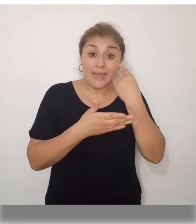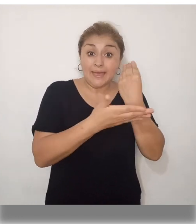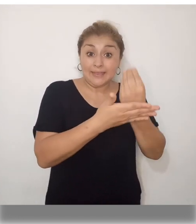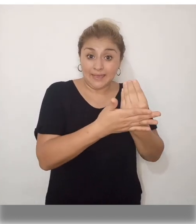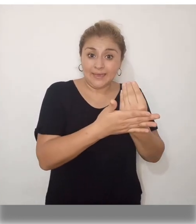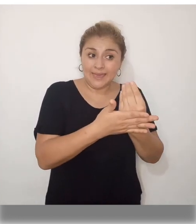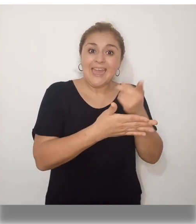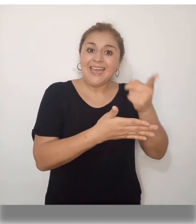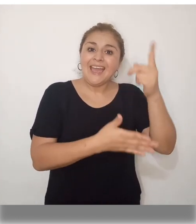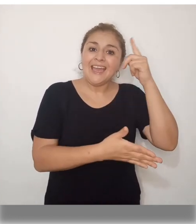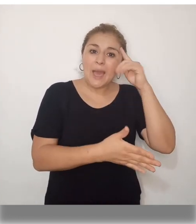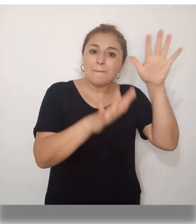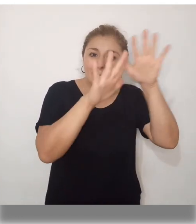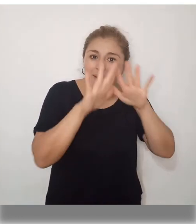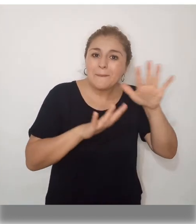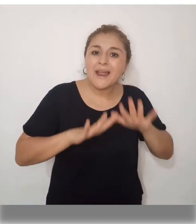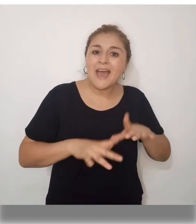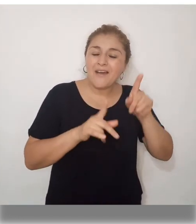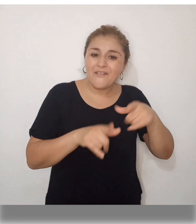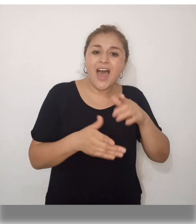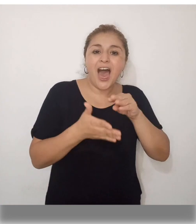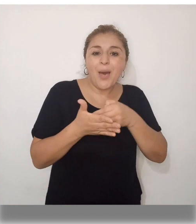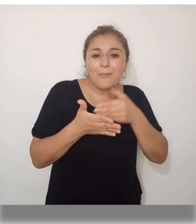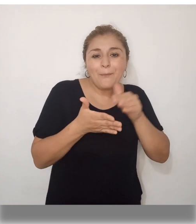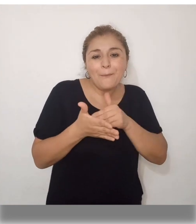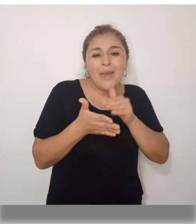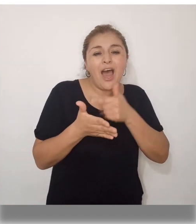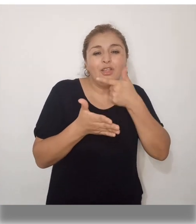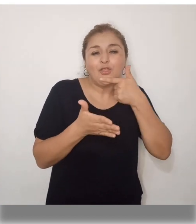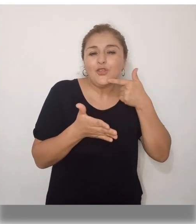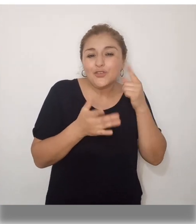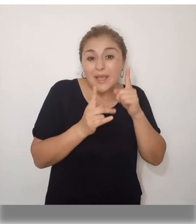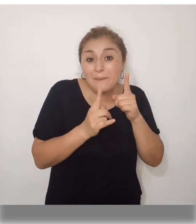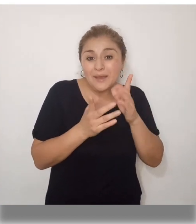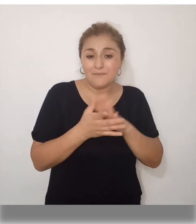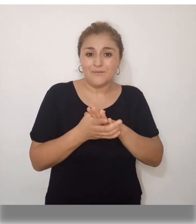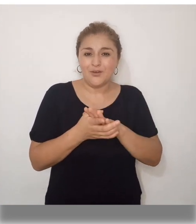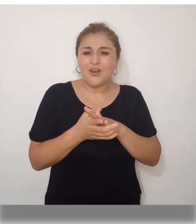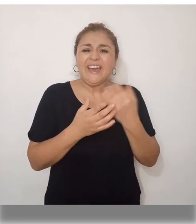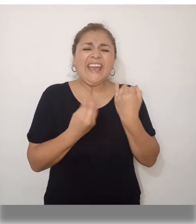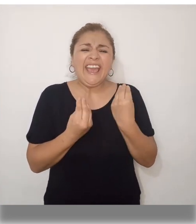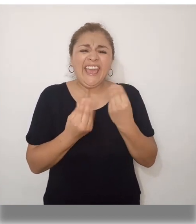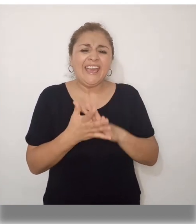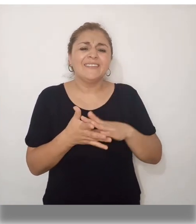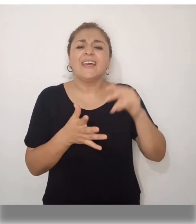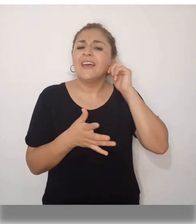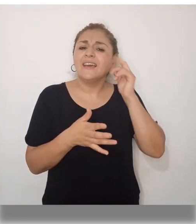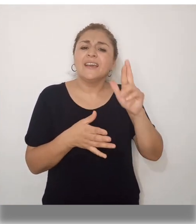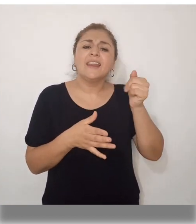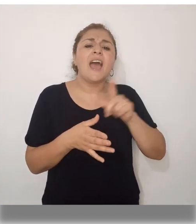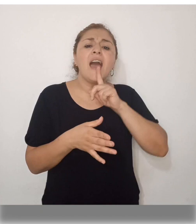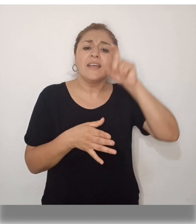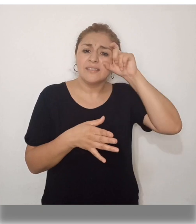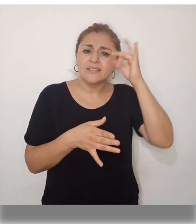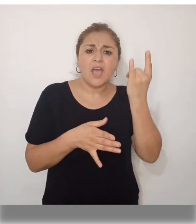Pero qué es el graus el grateus es un arbusto es un arbusto que mucha